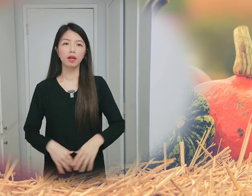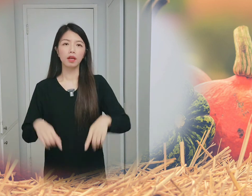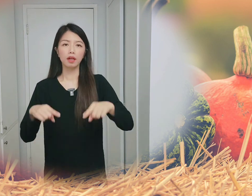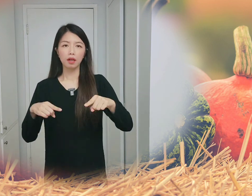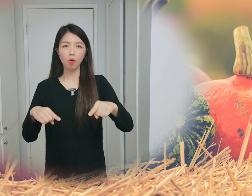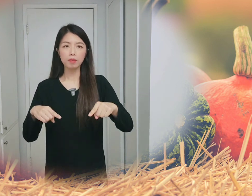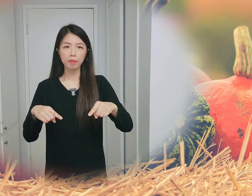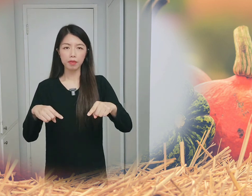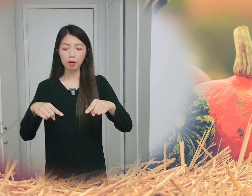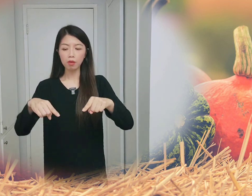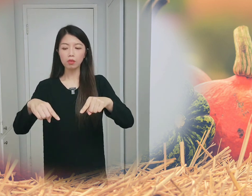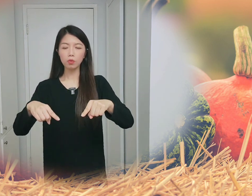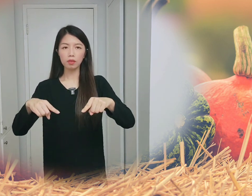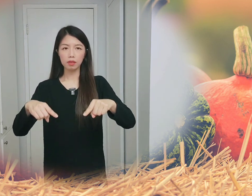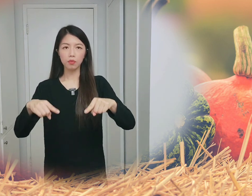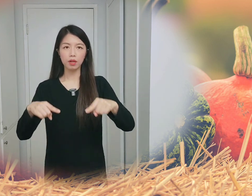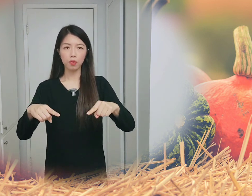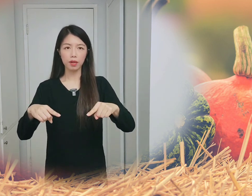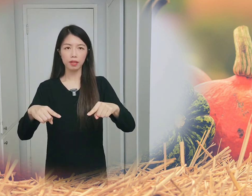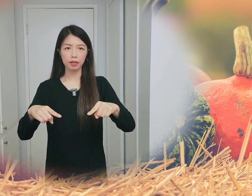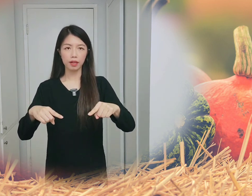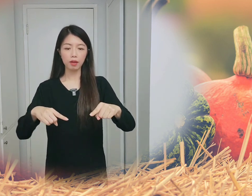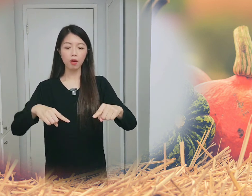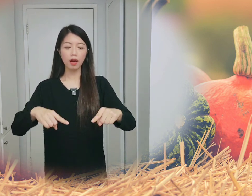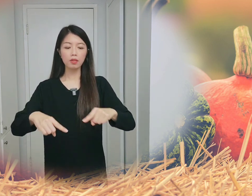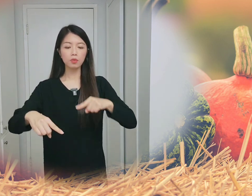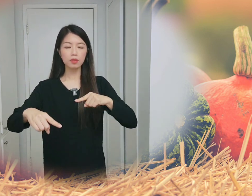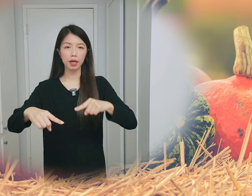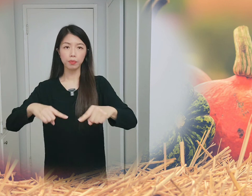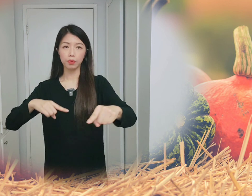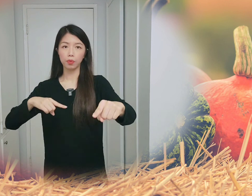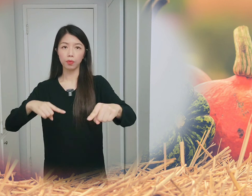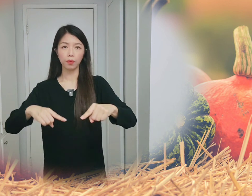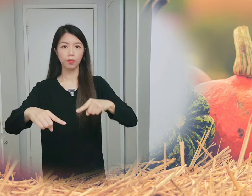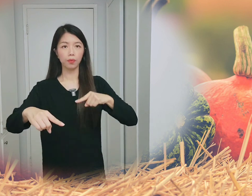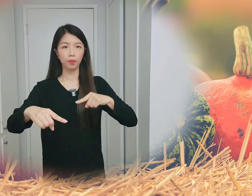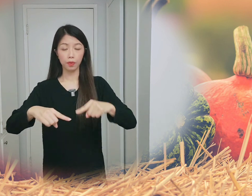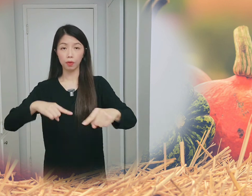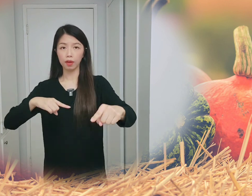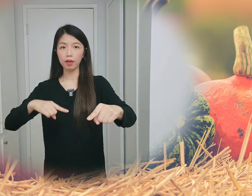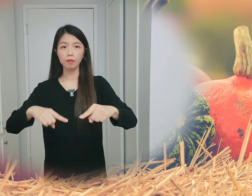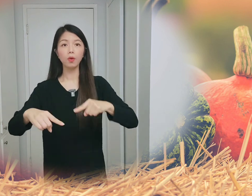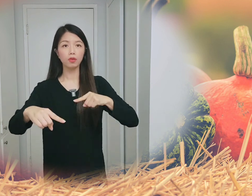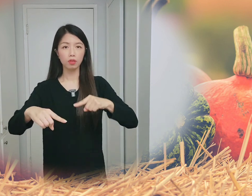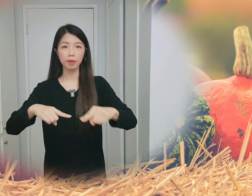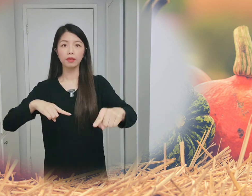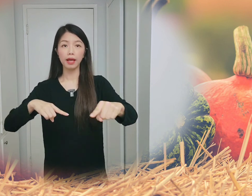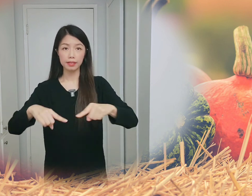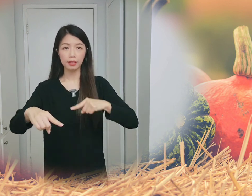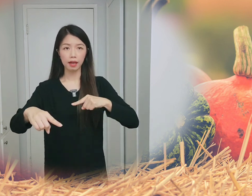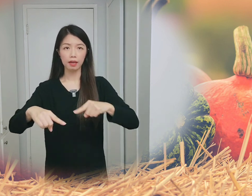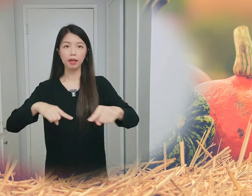수어는 검지만 펴서 손등이 위를 보이게 한 이 상태에서 한 손씩 앞으로 이렇게 표현해